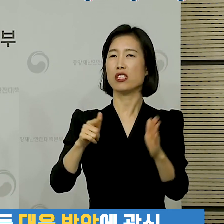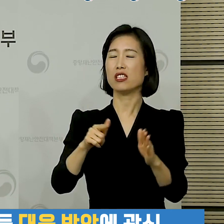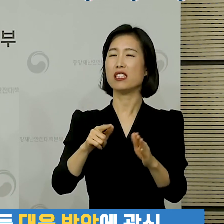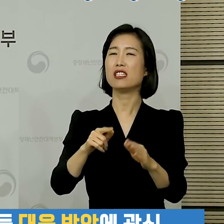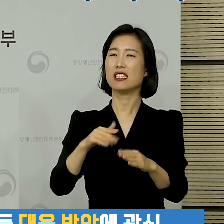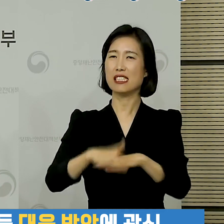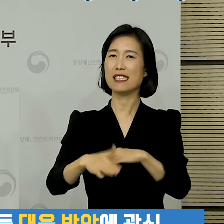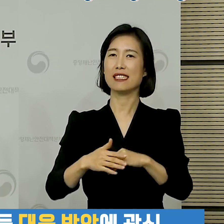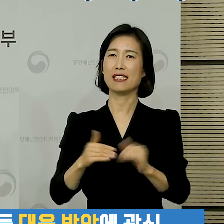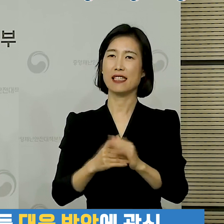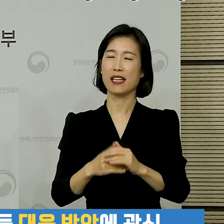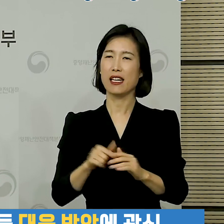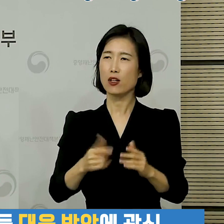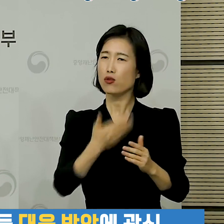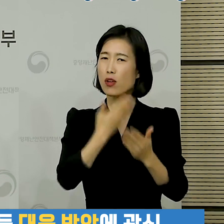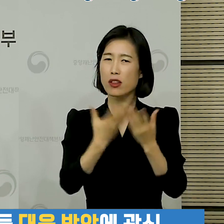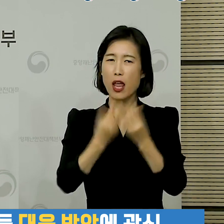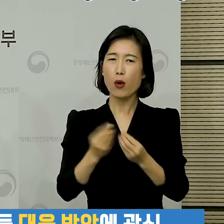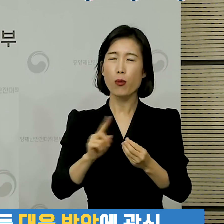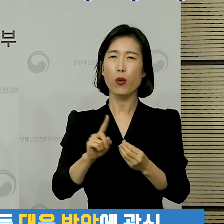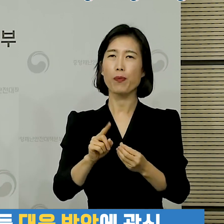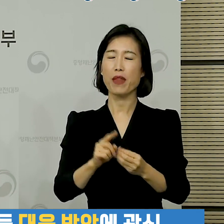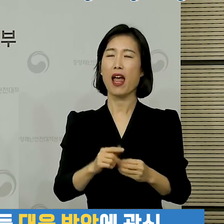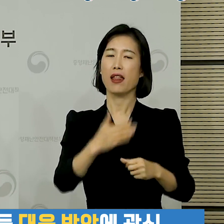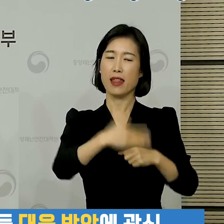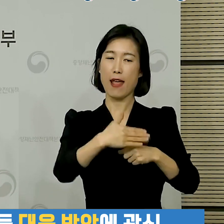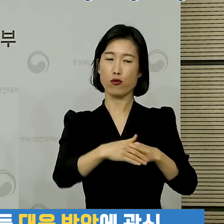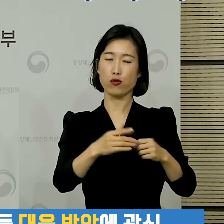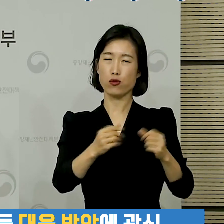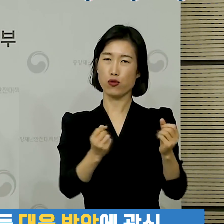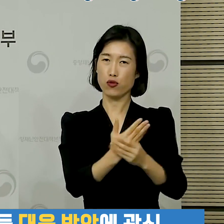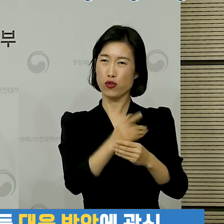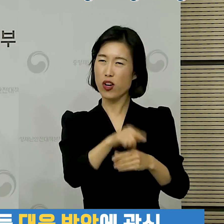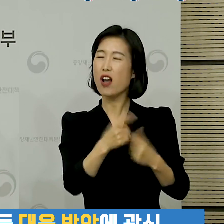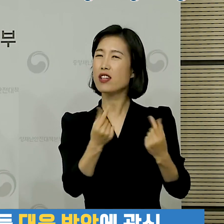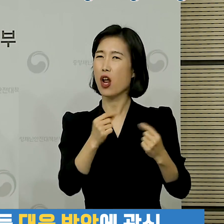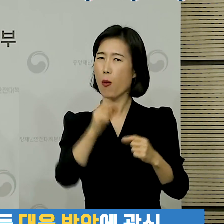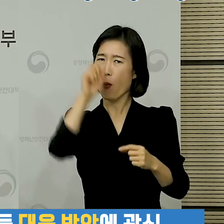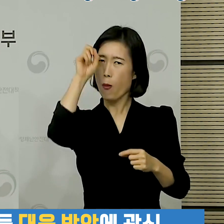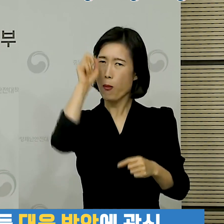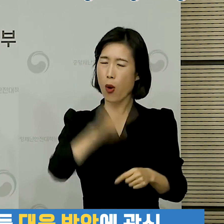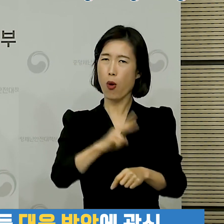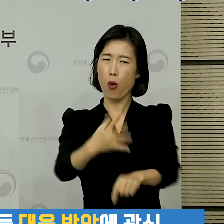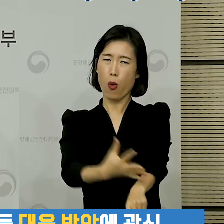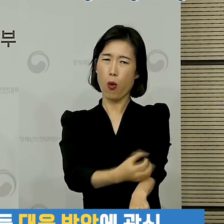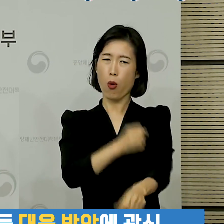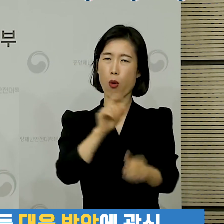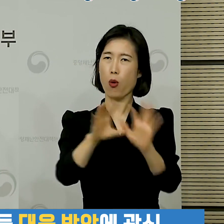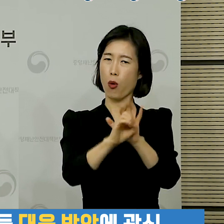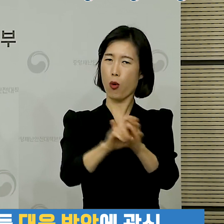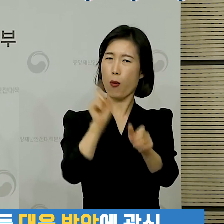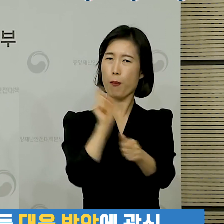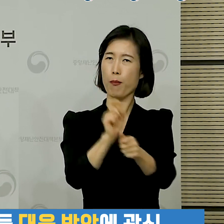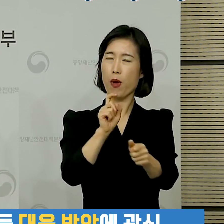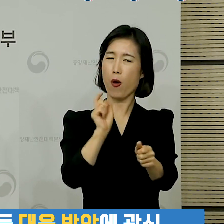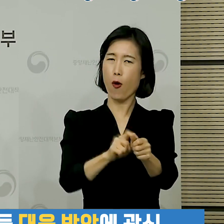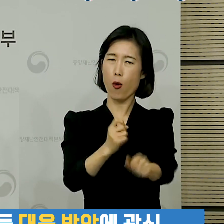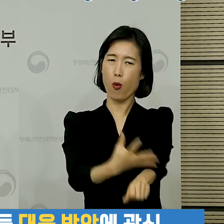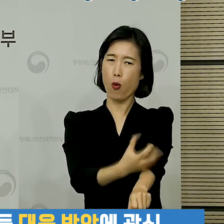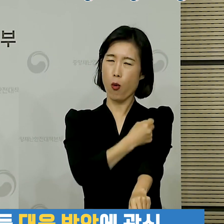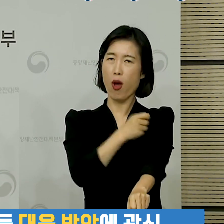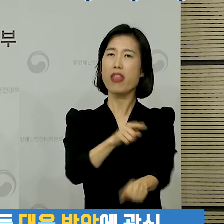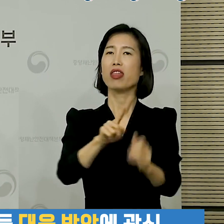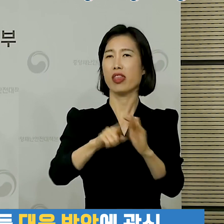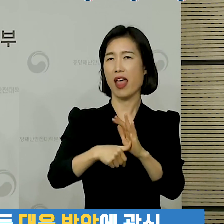것은 대구의 사례에서도 보다시피 급작스럽게 이제 발생을 확진자 수가 많았을 경우에